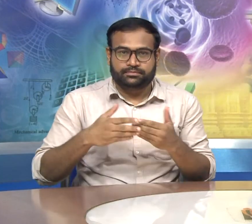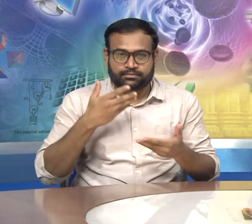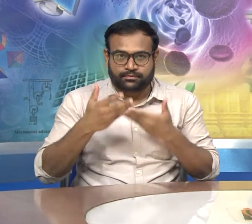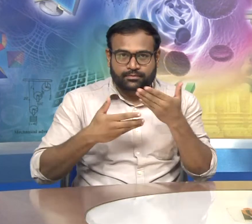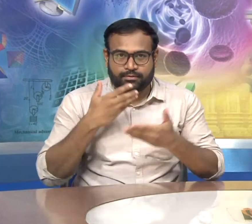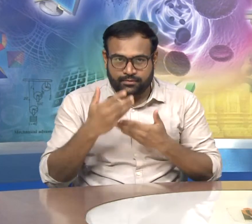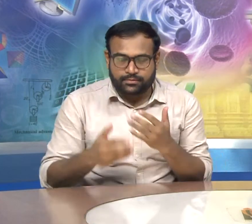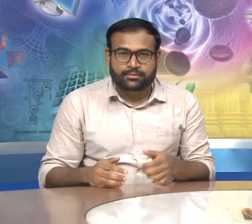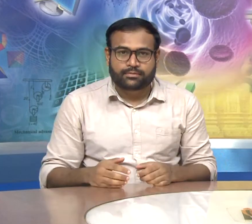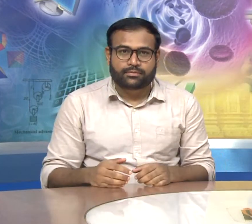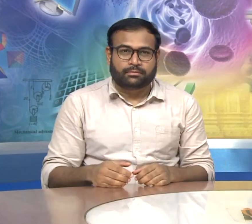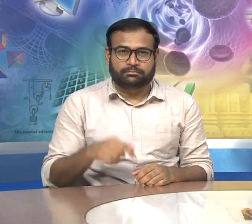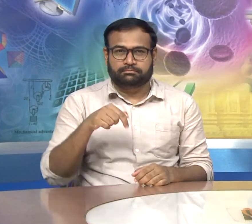Welcome back. Let's continue.